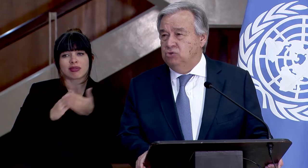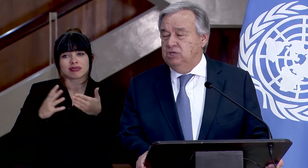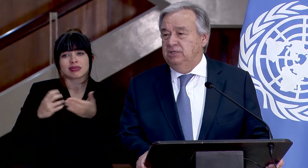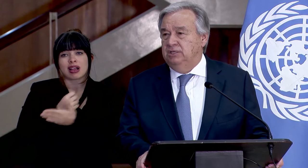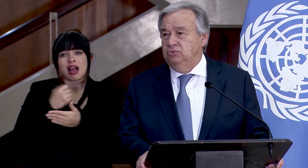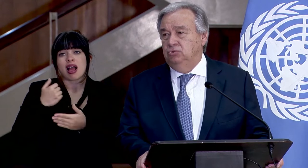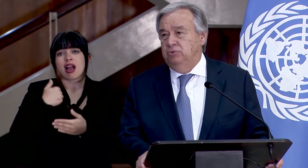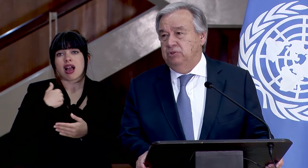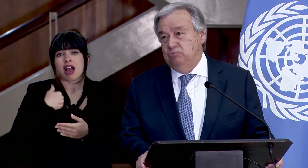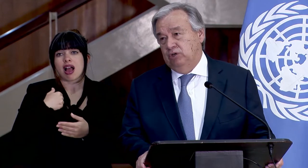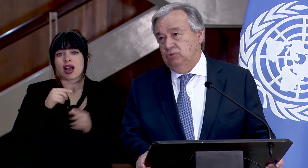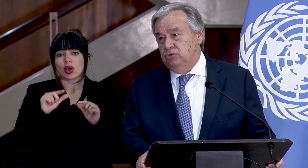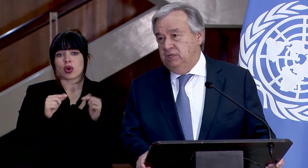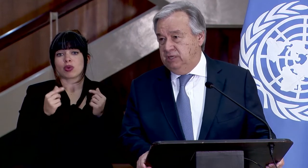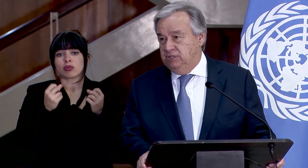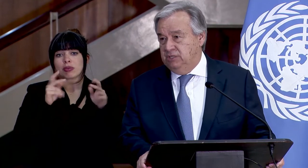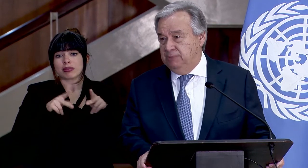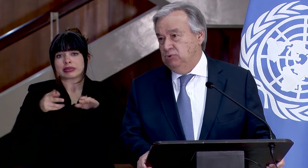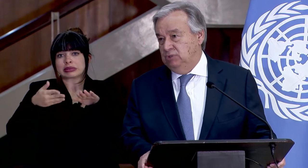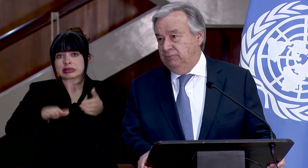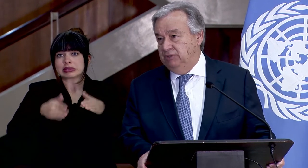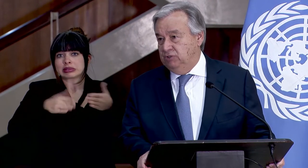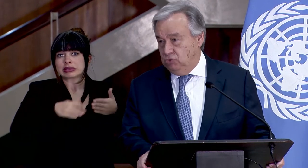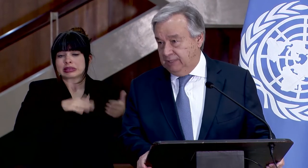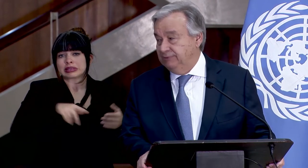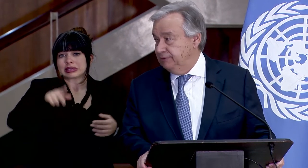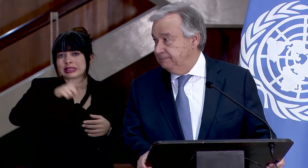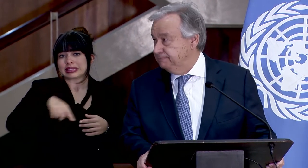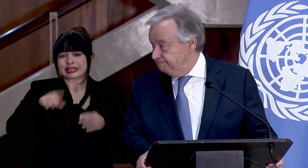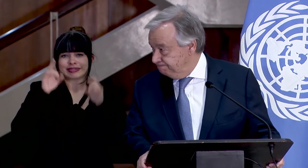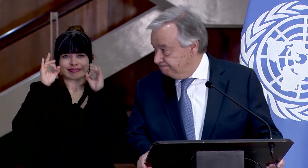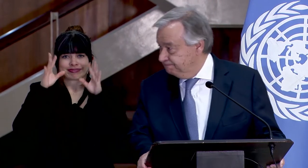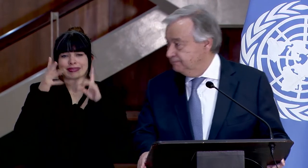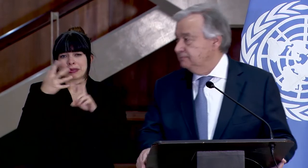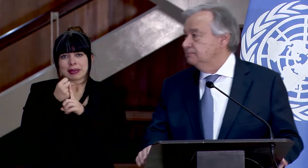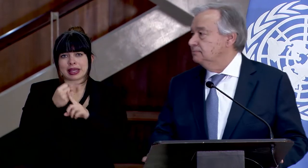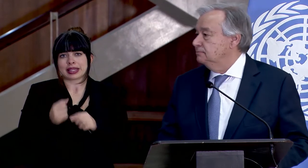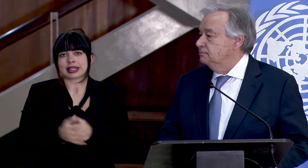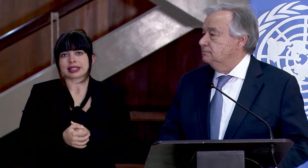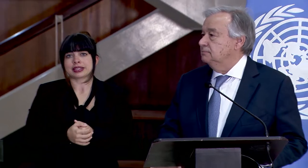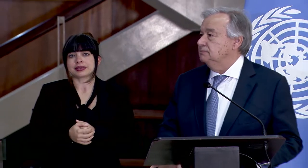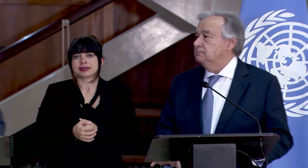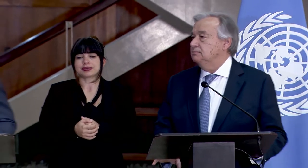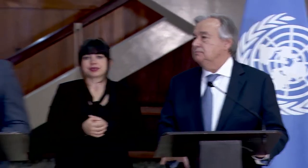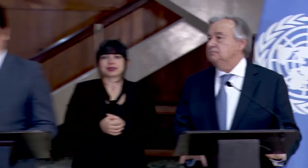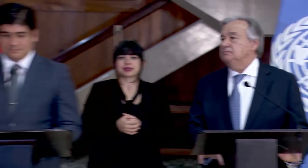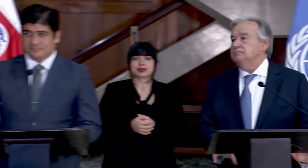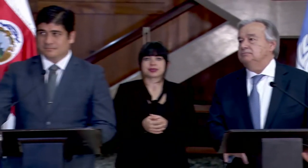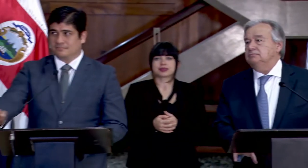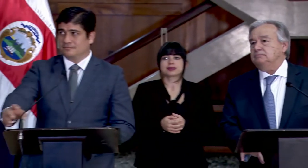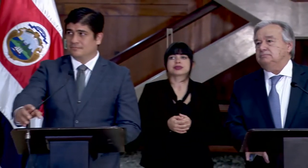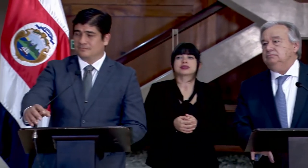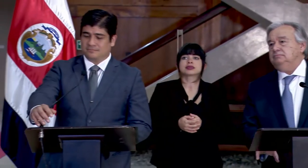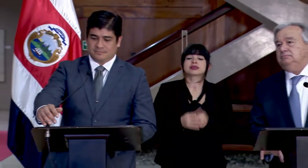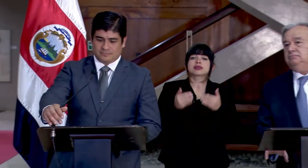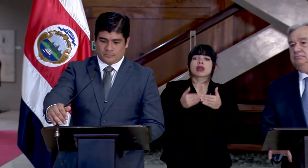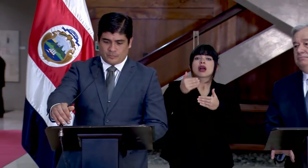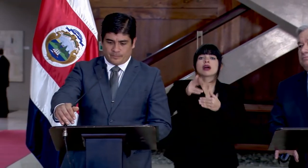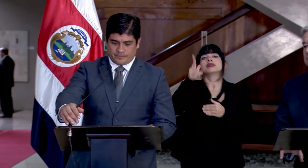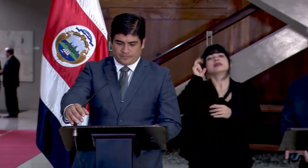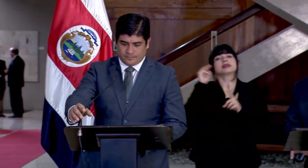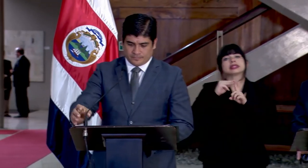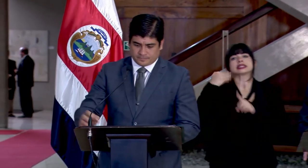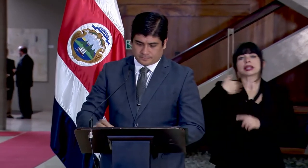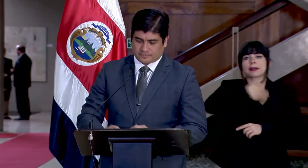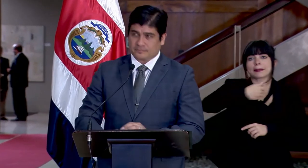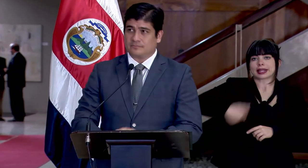desafortunadamente tenemos un número de muertos que es absolutamente chocante. Escucharemos el mensaje